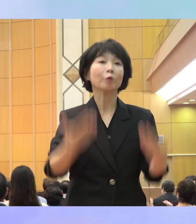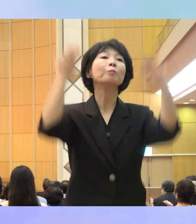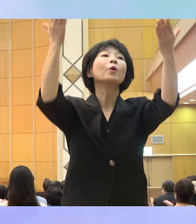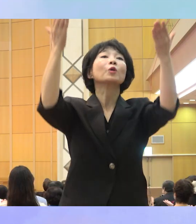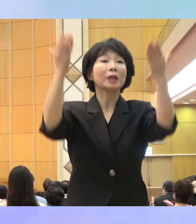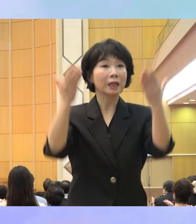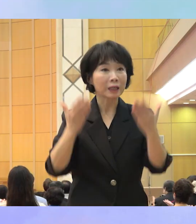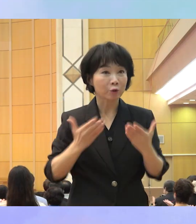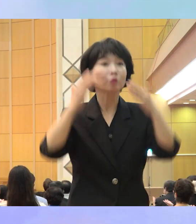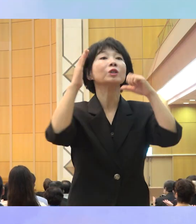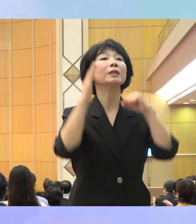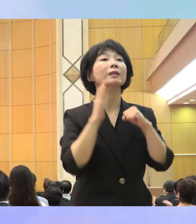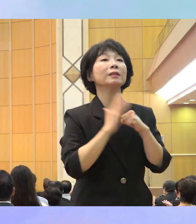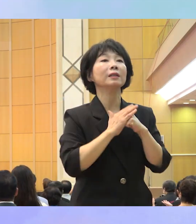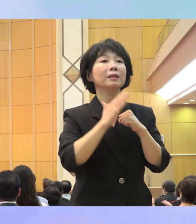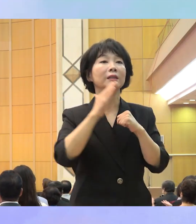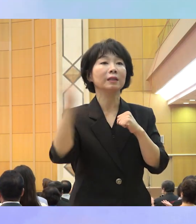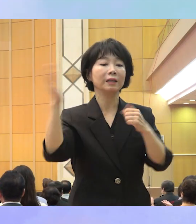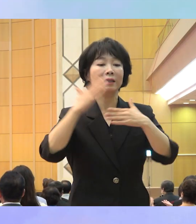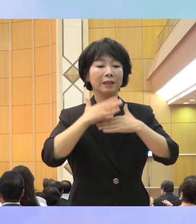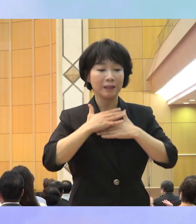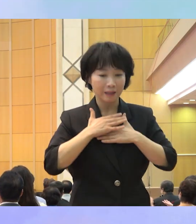하나님 축복해